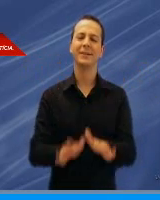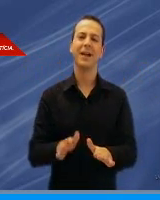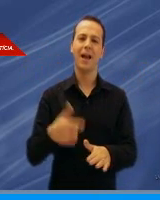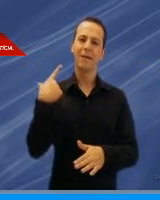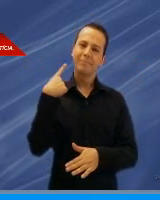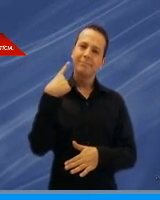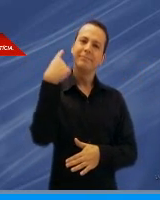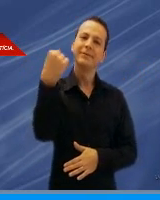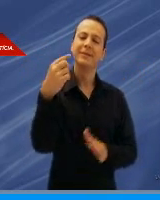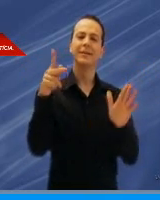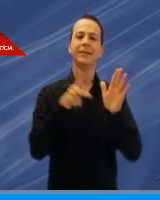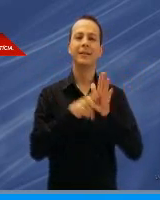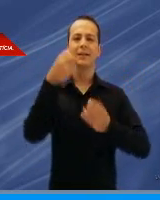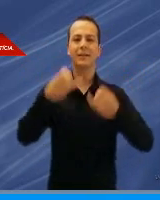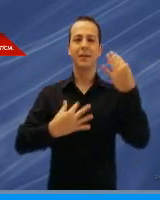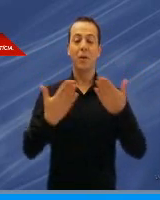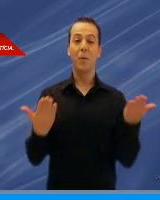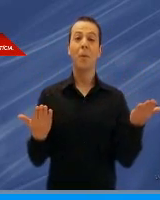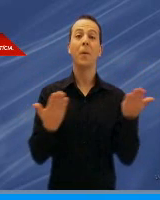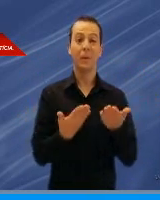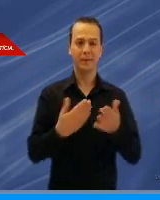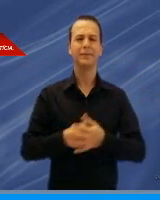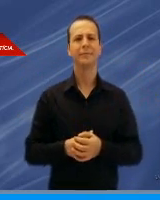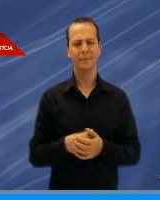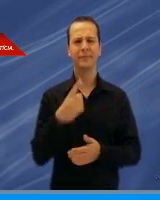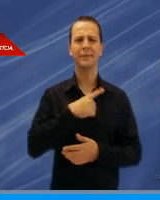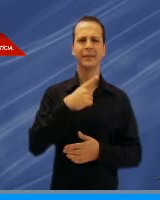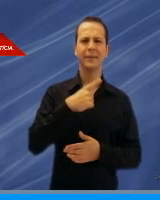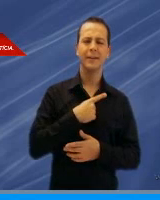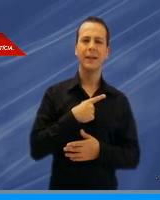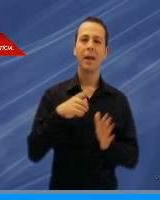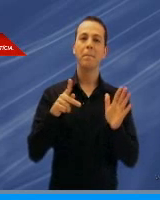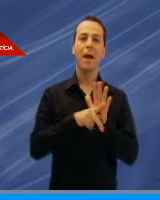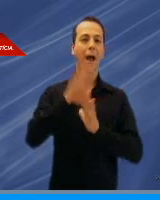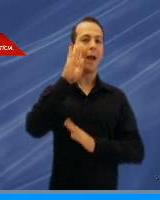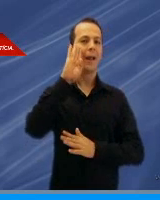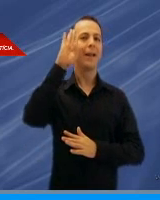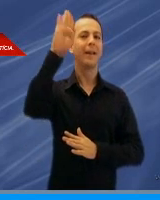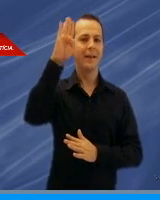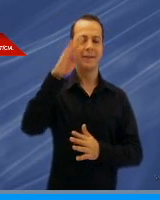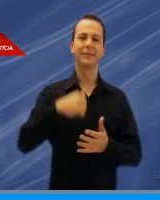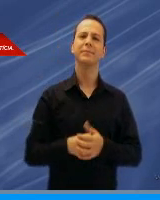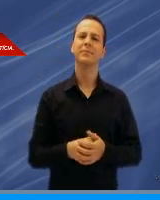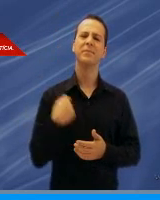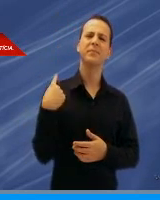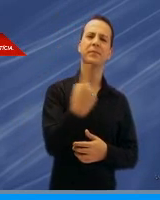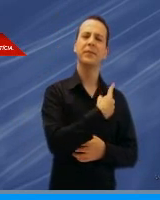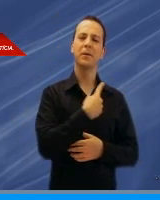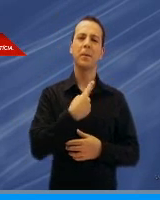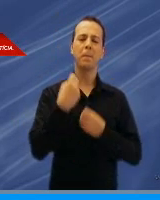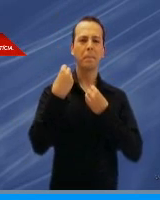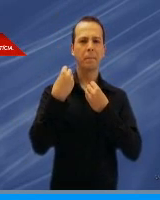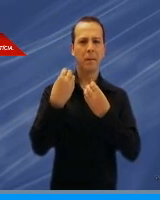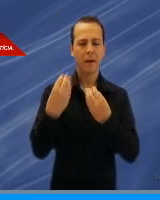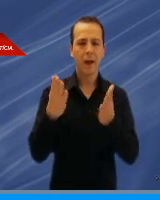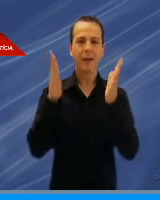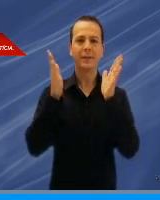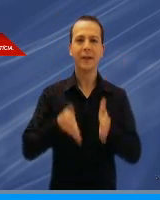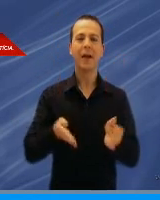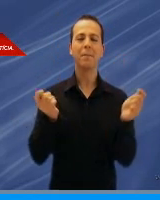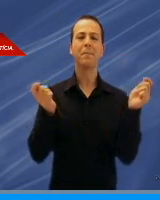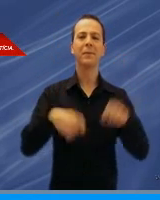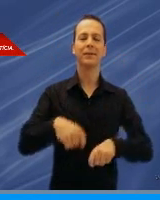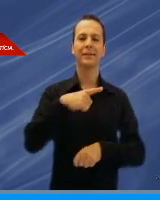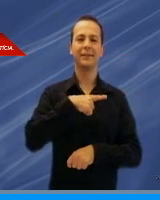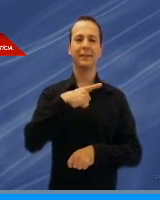o articulador disso. É uma iniciativa inédita. A gente não tem notícias, mas é possível, quer dizer,